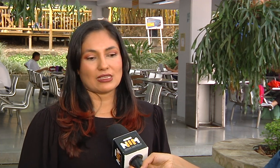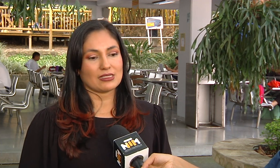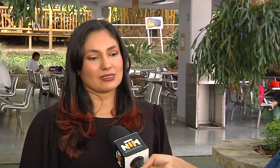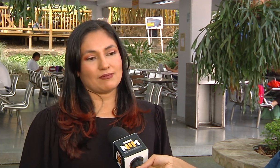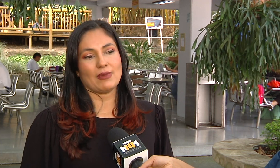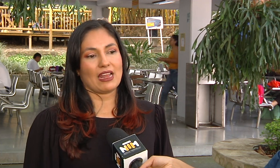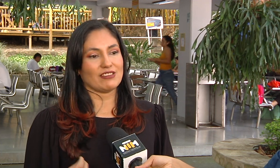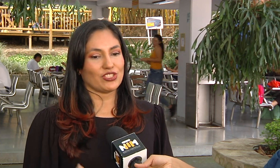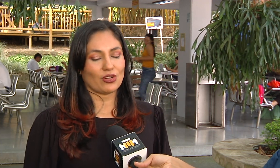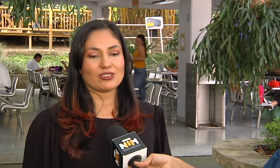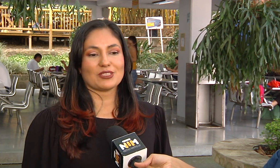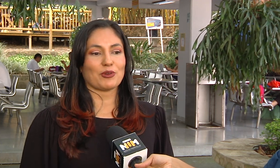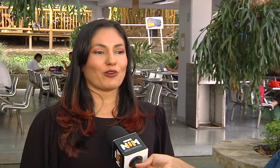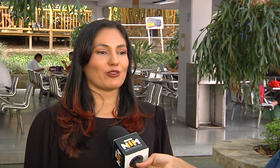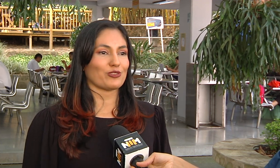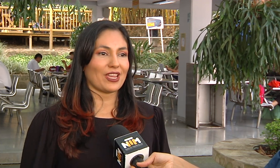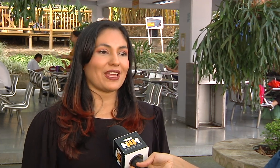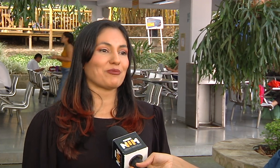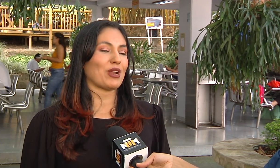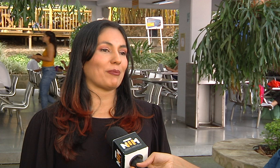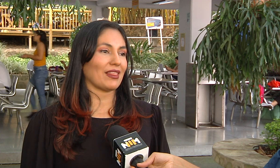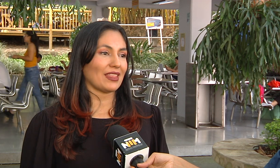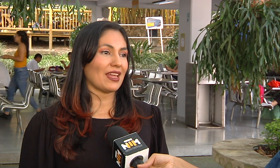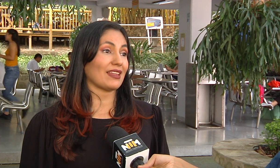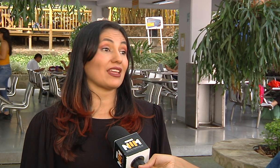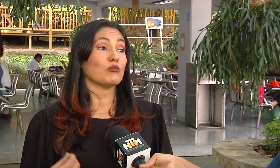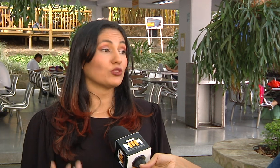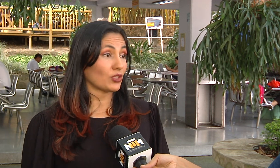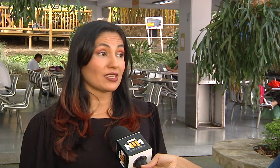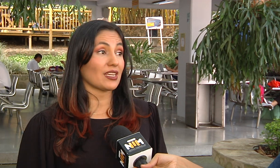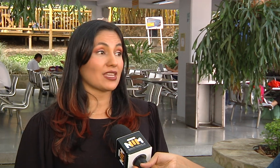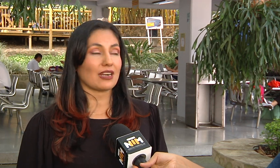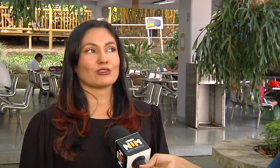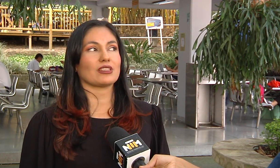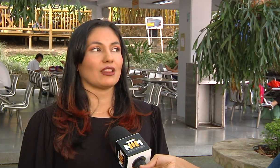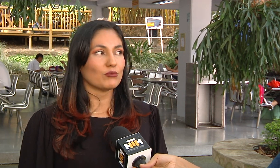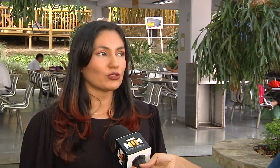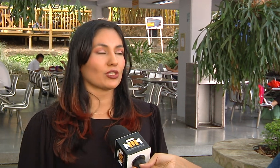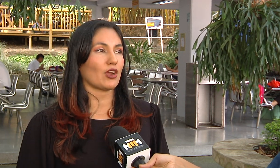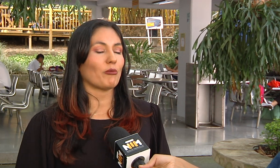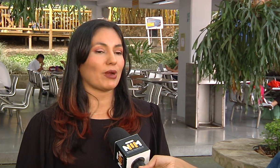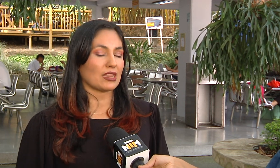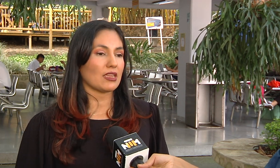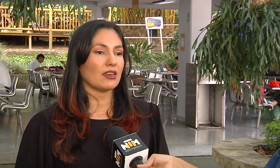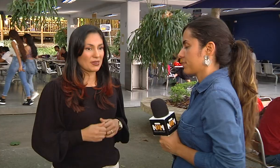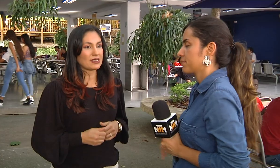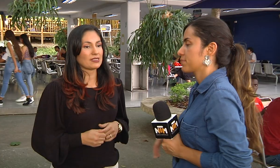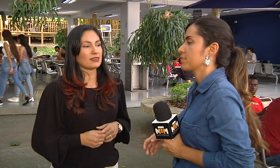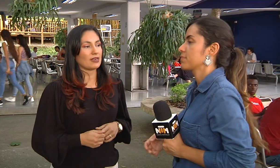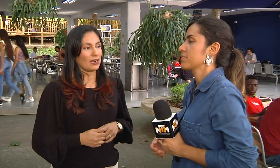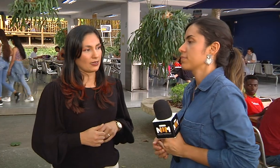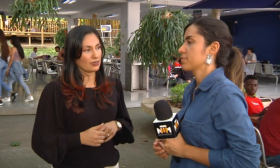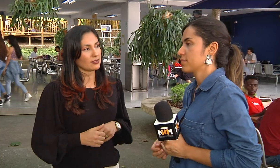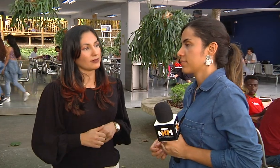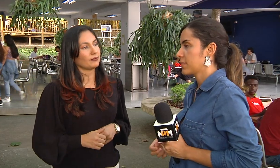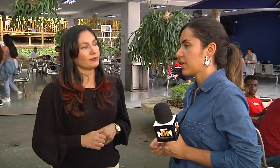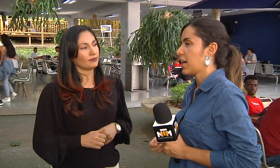maravillosas por conocer, por aprender, que tienen mucho que enseñarnos, que tienen mucho que compartir. Cada curso de lengua de señas es